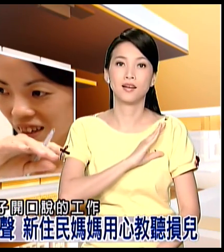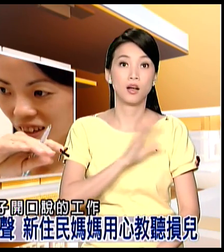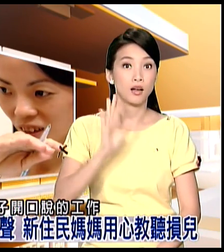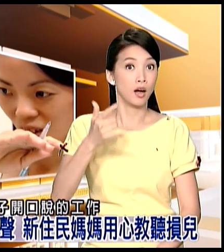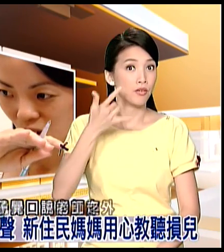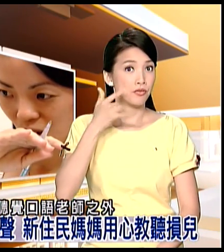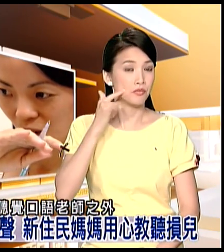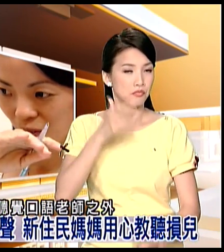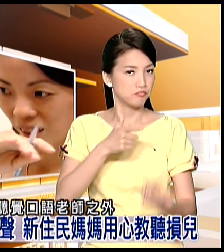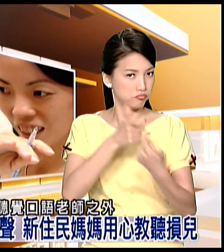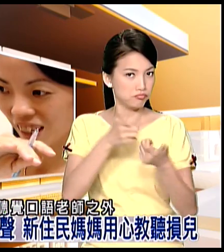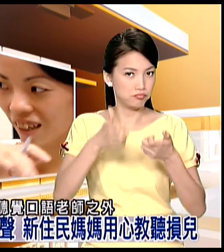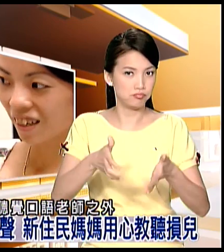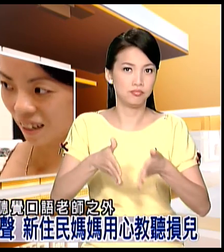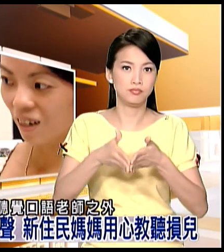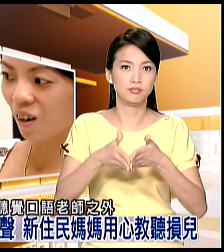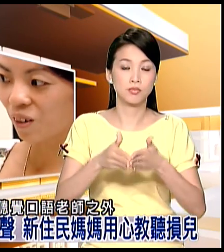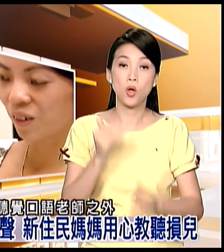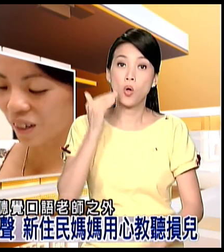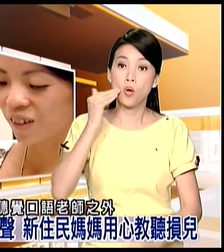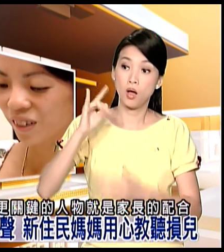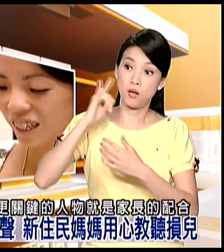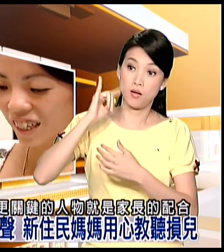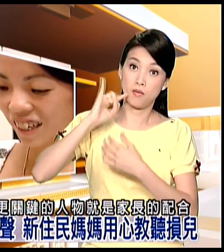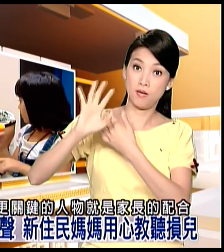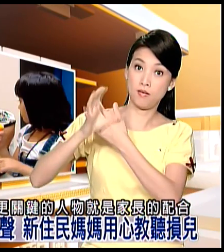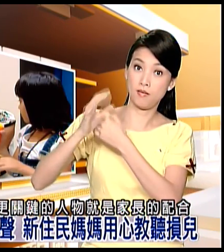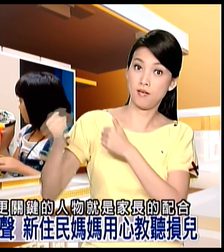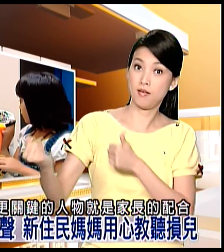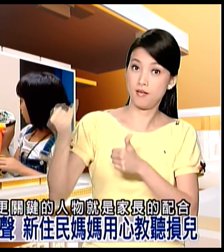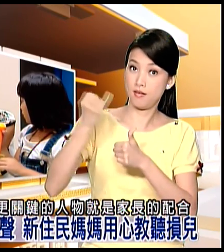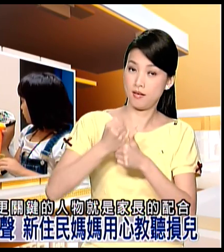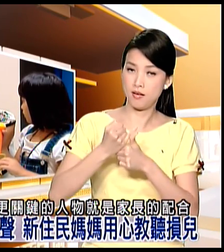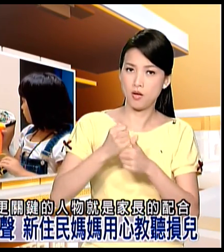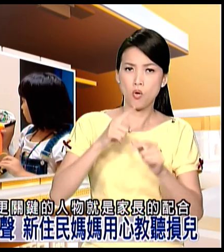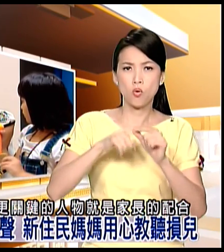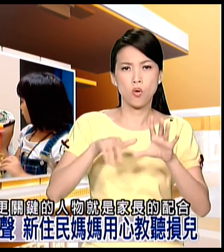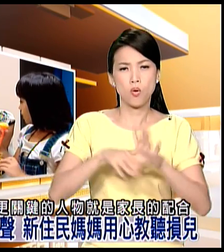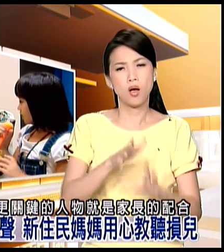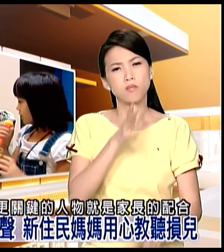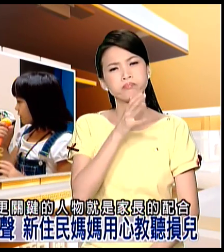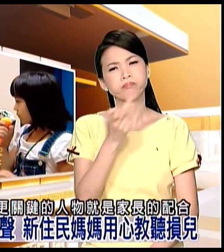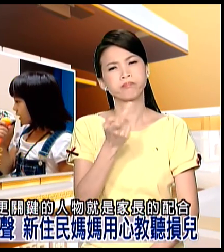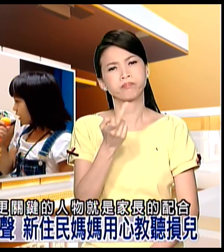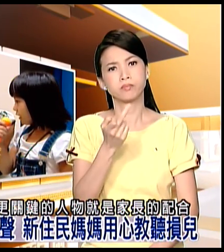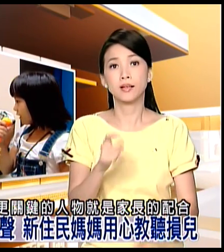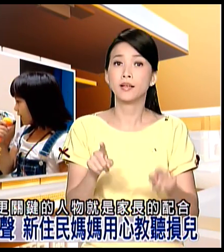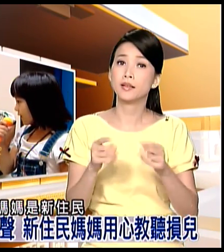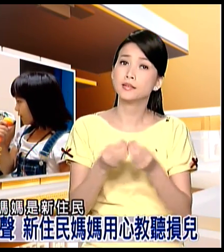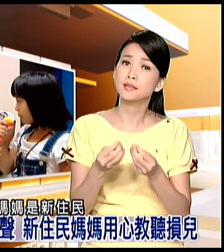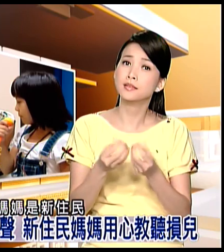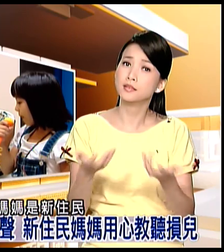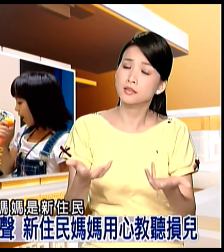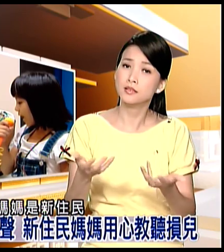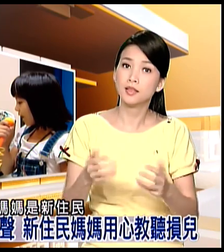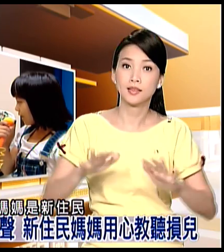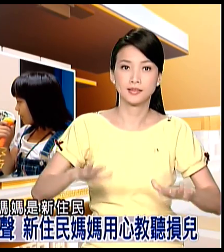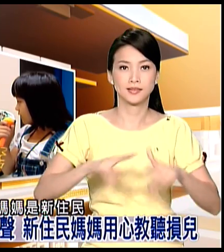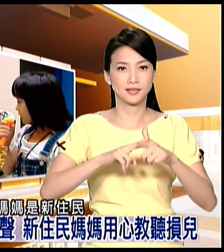作，除了靠听觉口语老师之外，另外一个更关键的人物就是家长的配合。可是当妈妈是新住